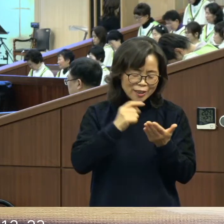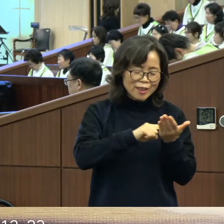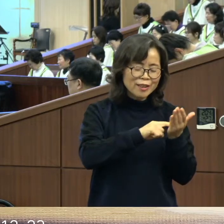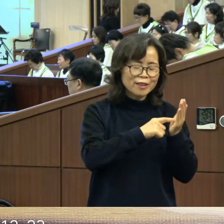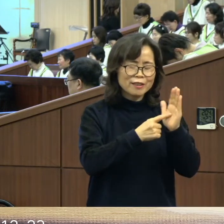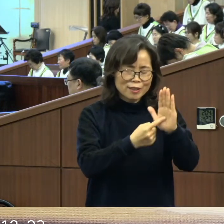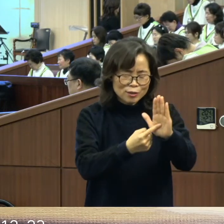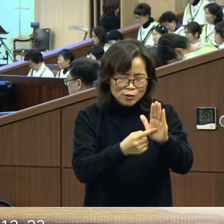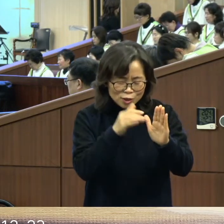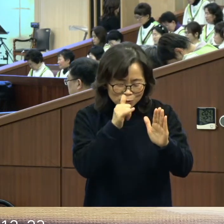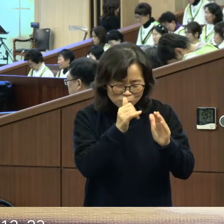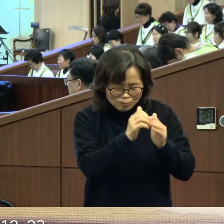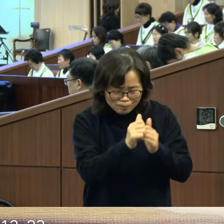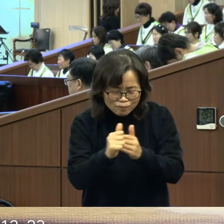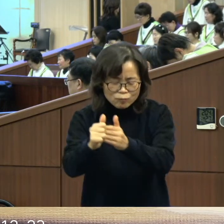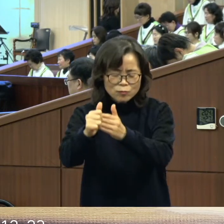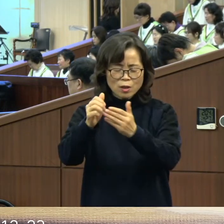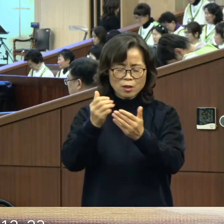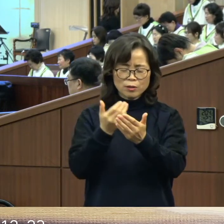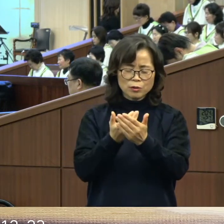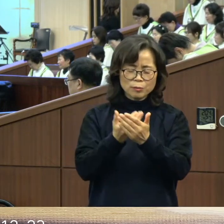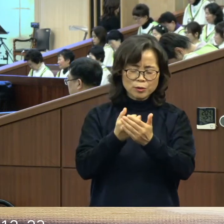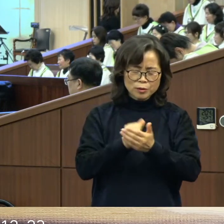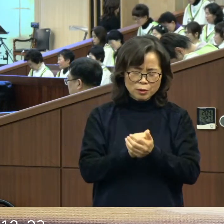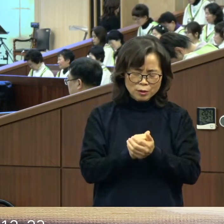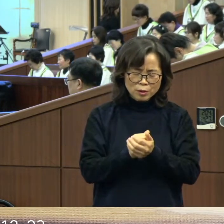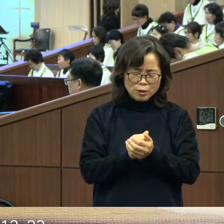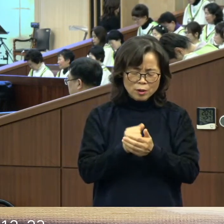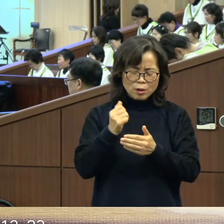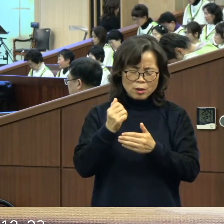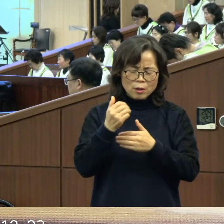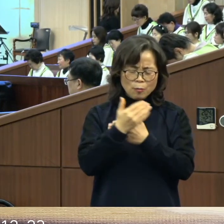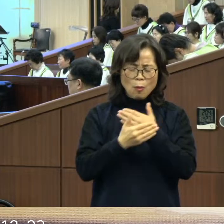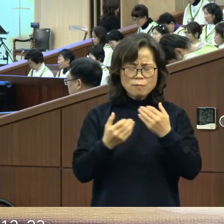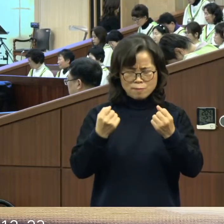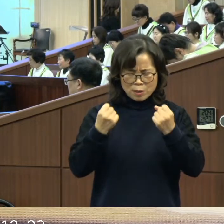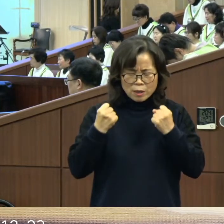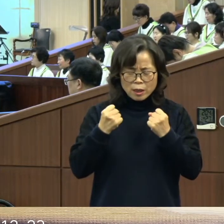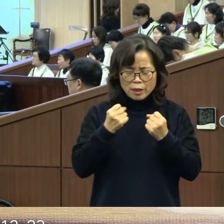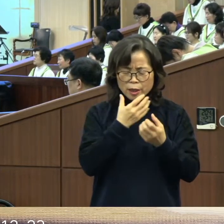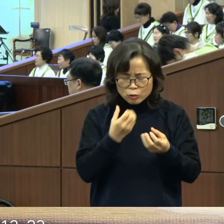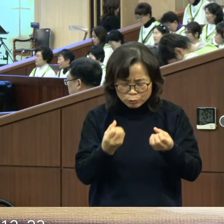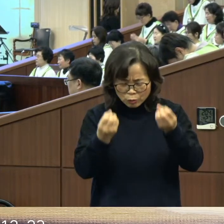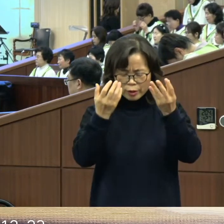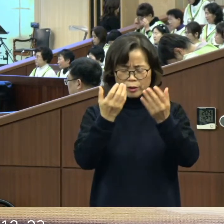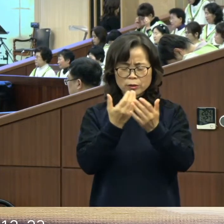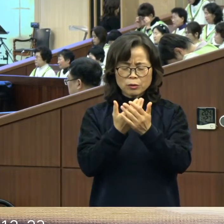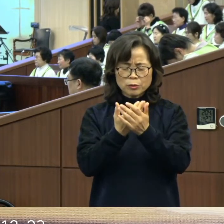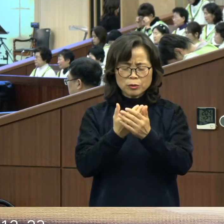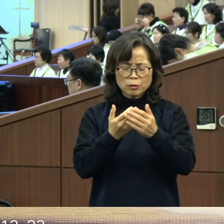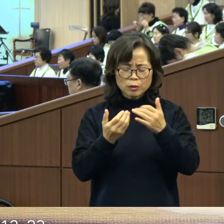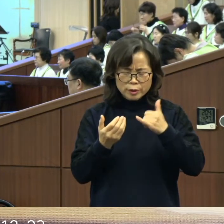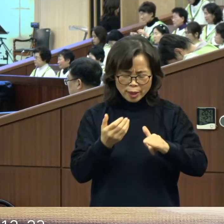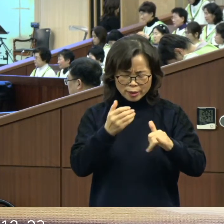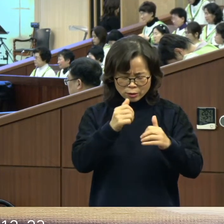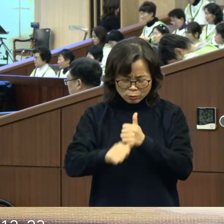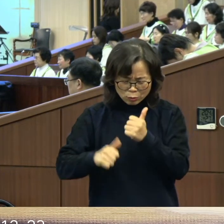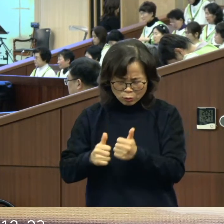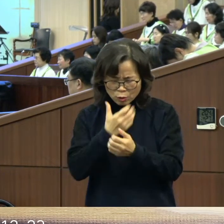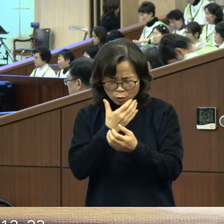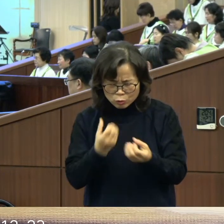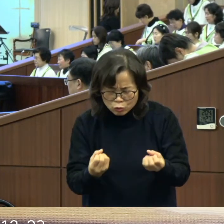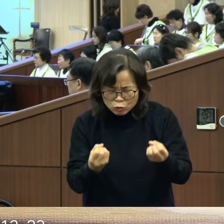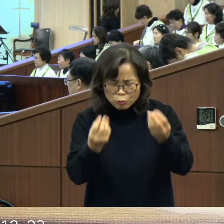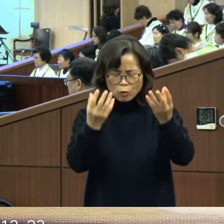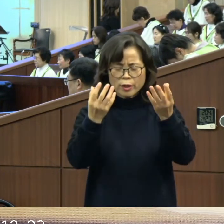부족함이 없도록 인도해 주시옵소서. 건강의 복을 허락해 주시옵시고 자자손손 복을 받는